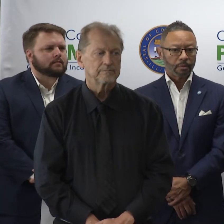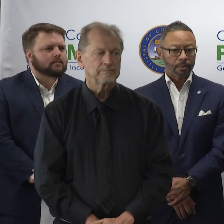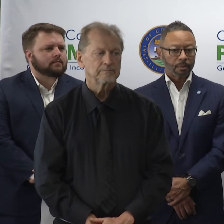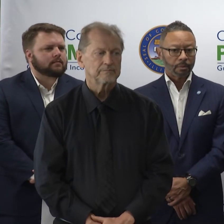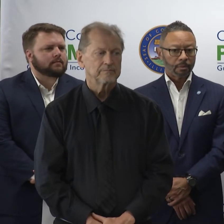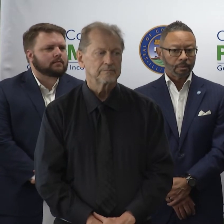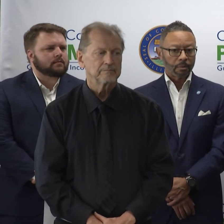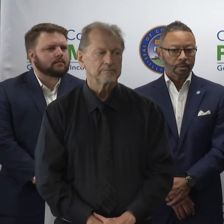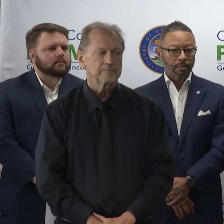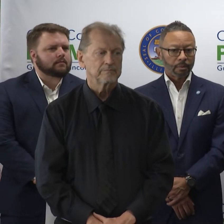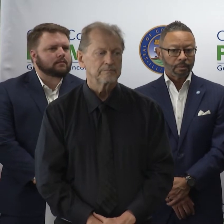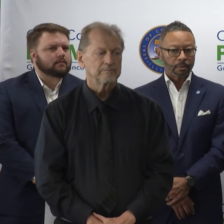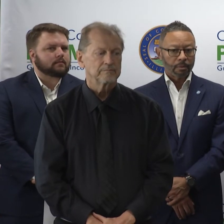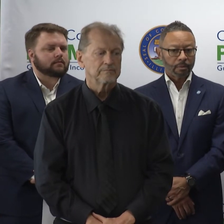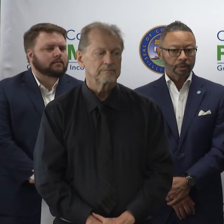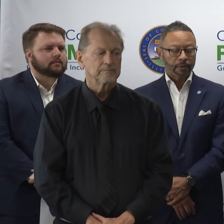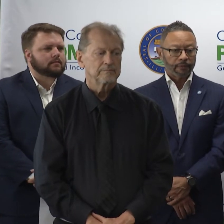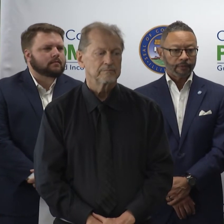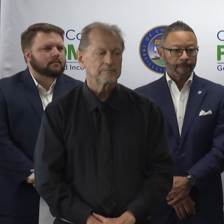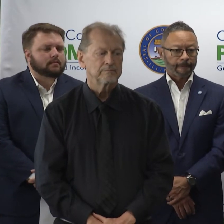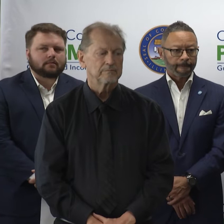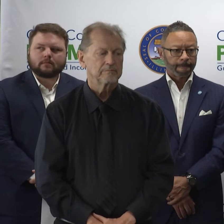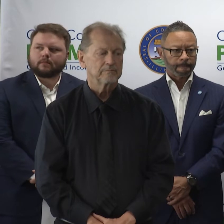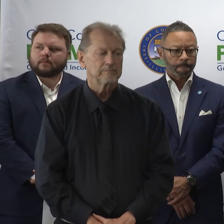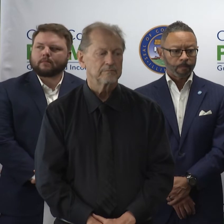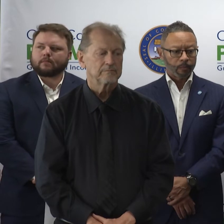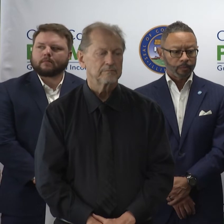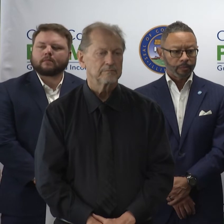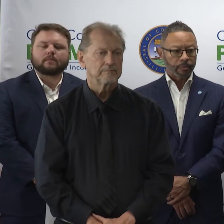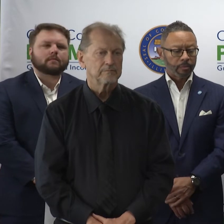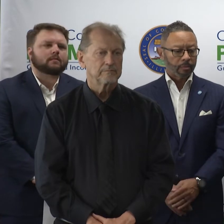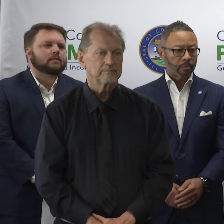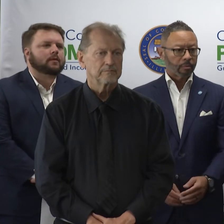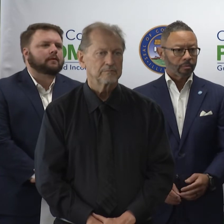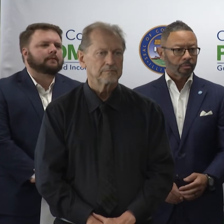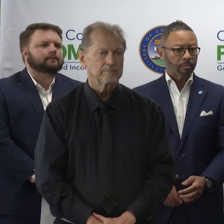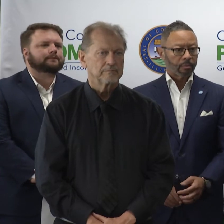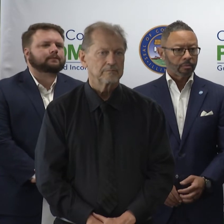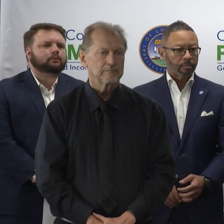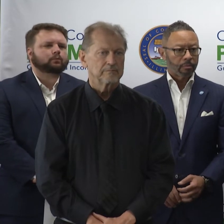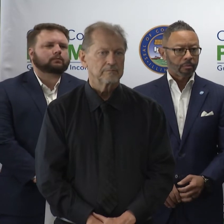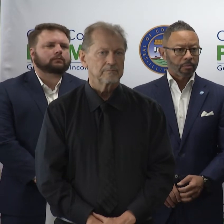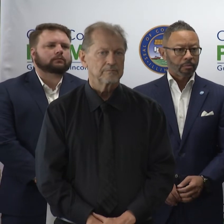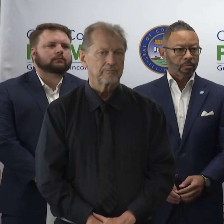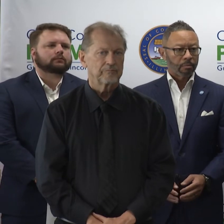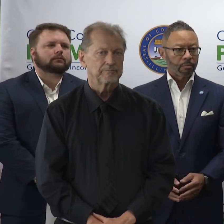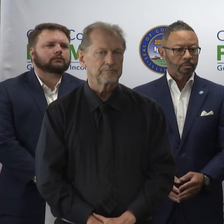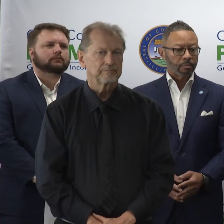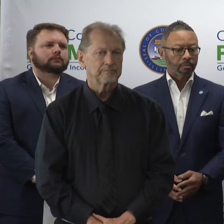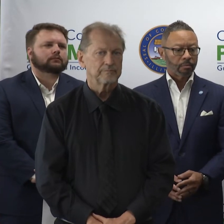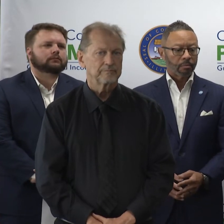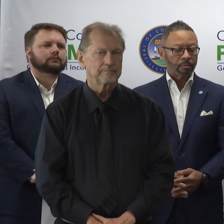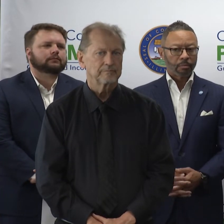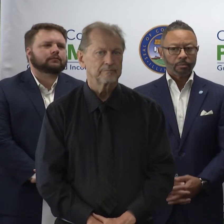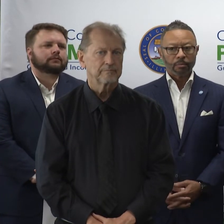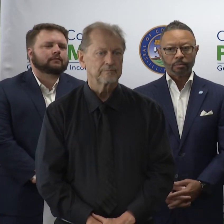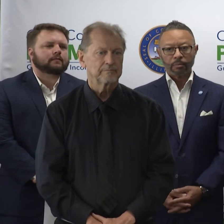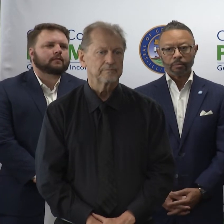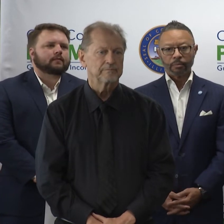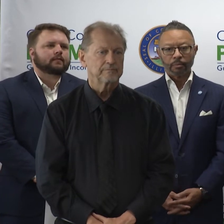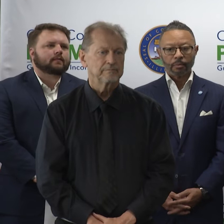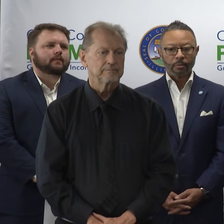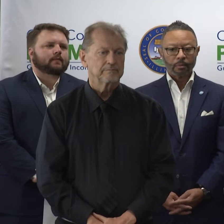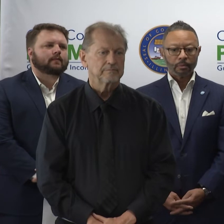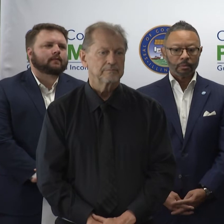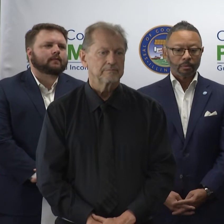nos preparamos para lanzar el programa piloto de ingresos garantizados. Estamos entusiasmados por asociarnos con el condado de Cook